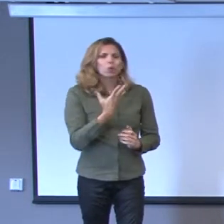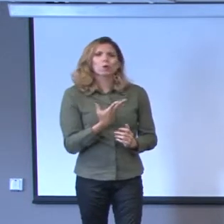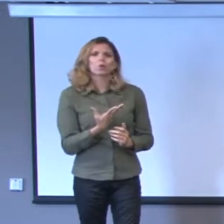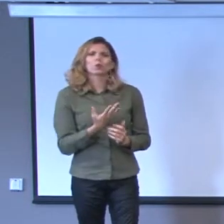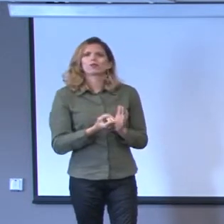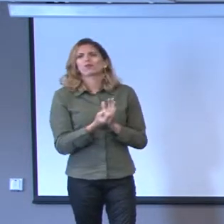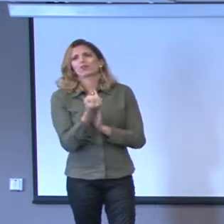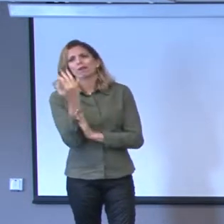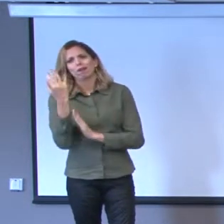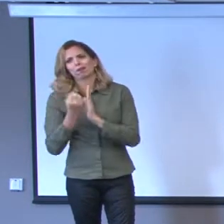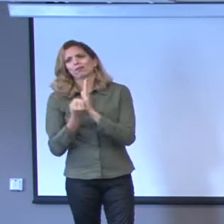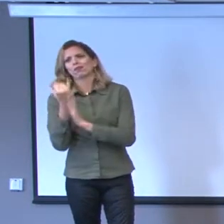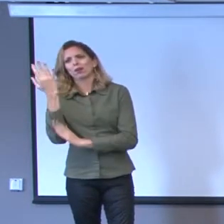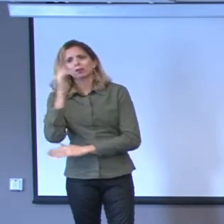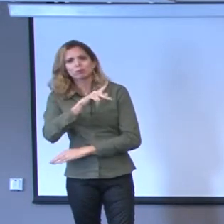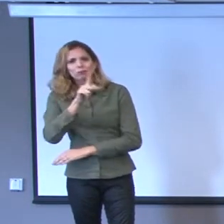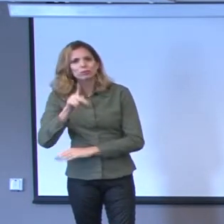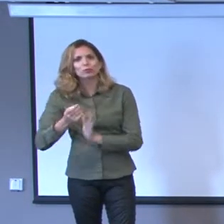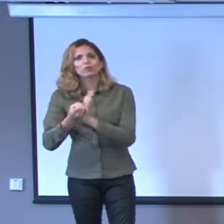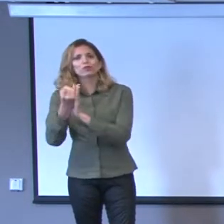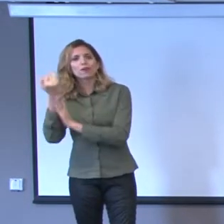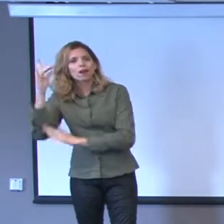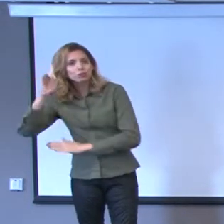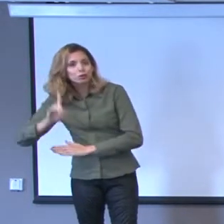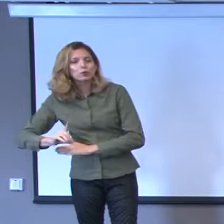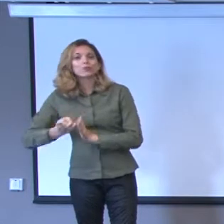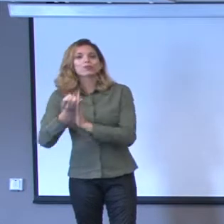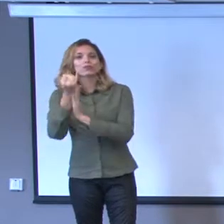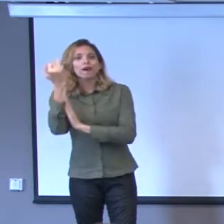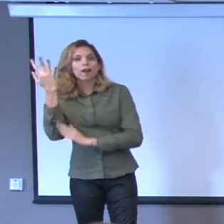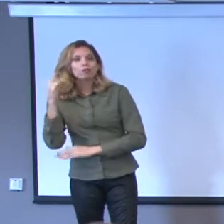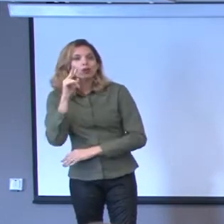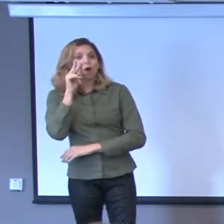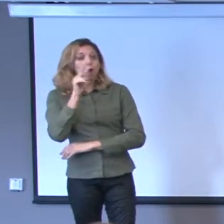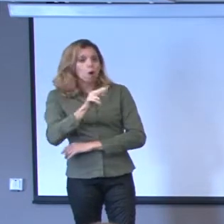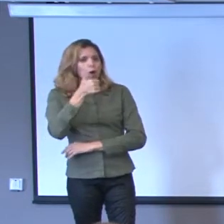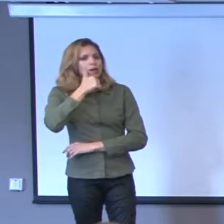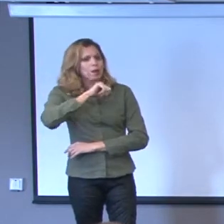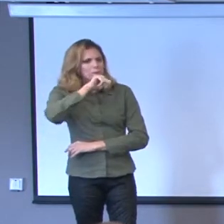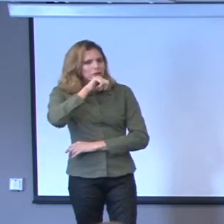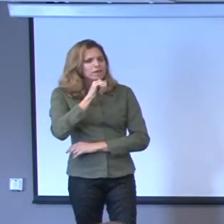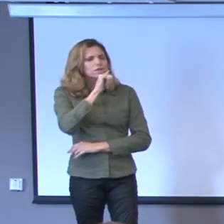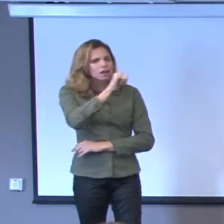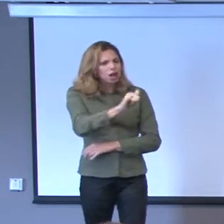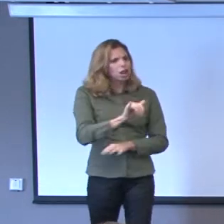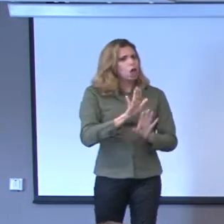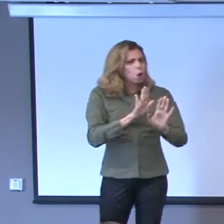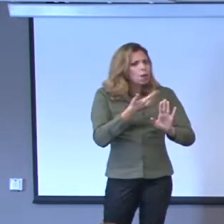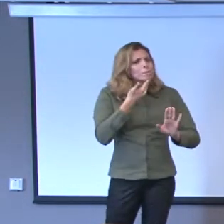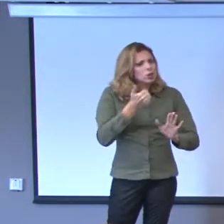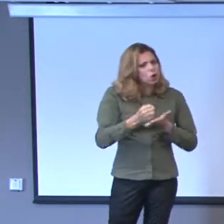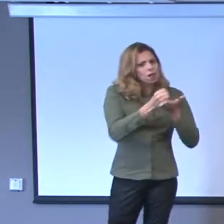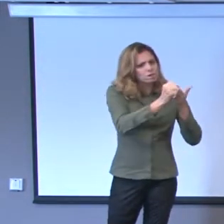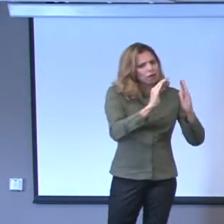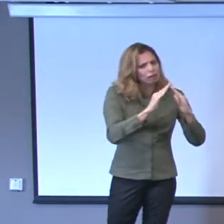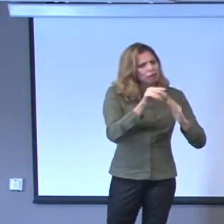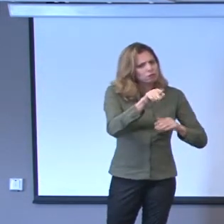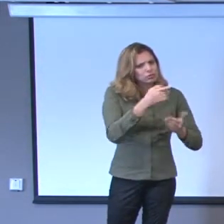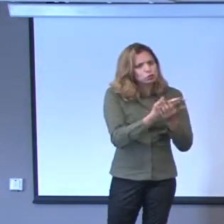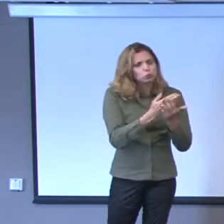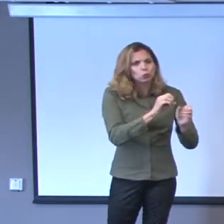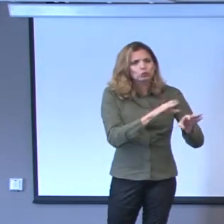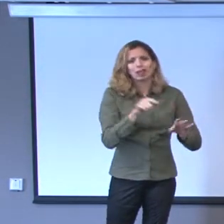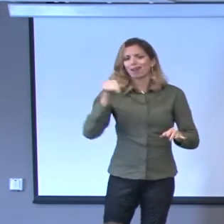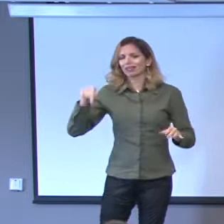Muitos e muitos diretores e professores e agentes de escola olham para a mãe e falam, olha, será que é melhor ele estudar em casa? Será que esse é o melhor ambiente